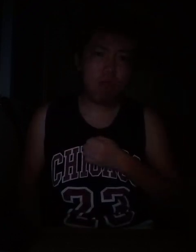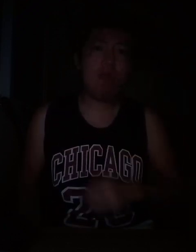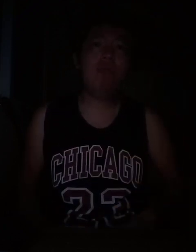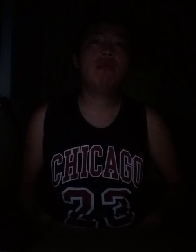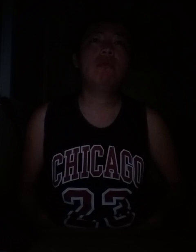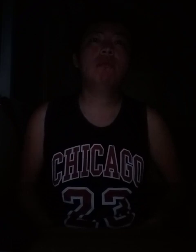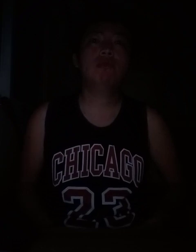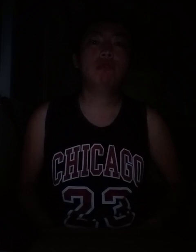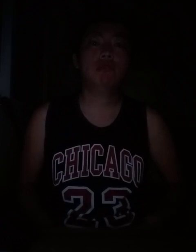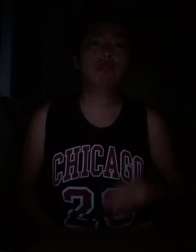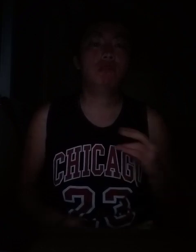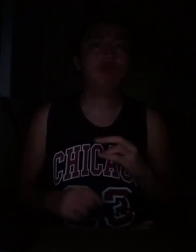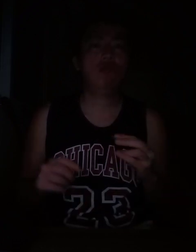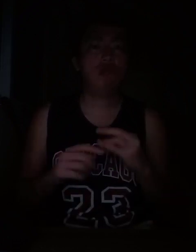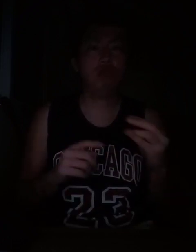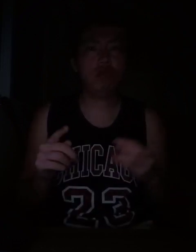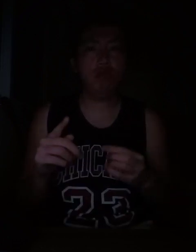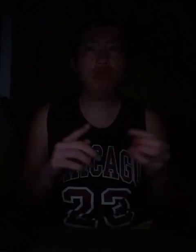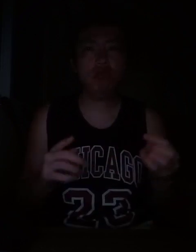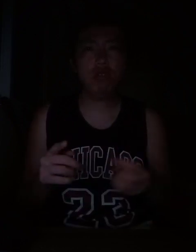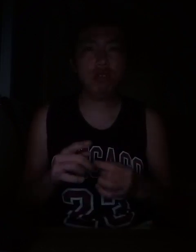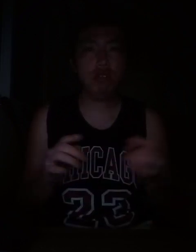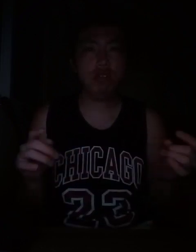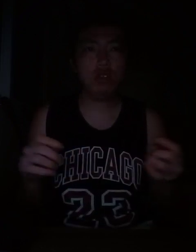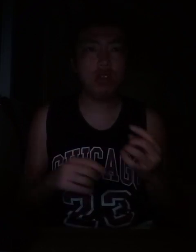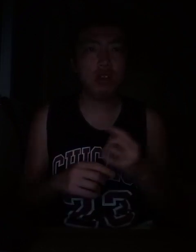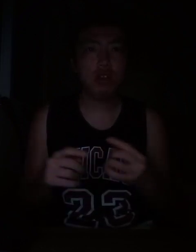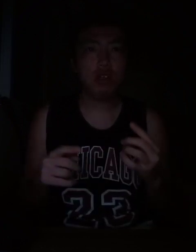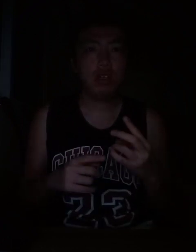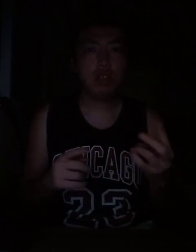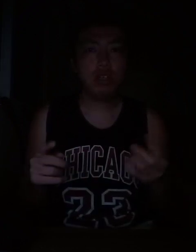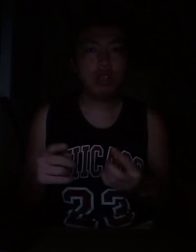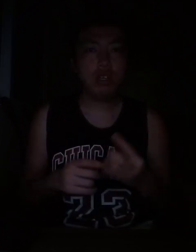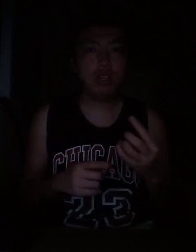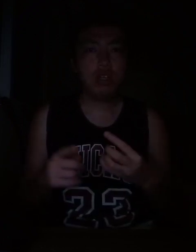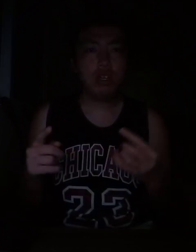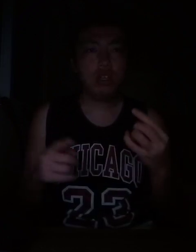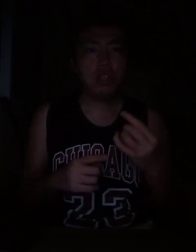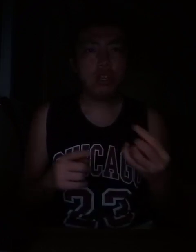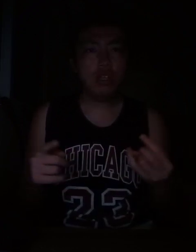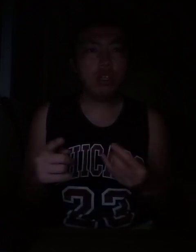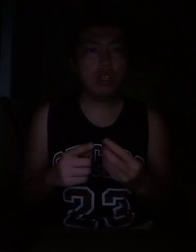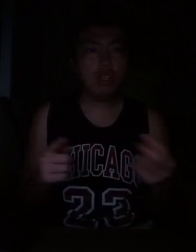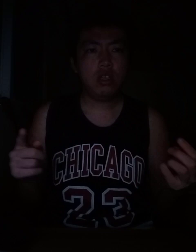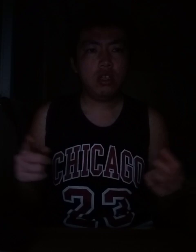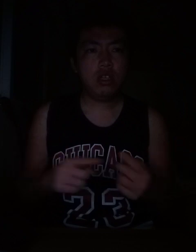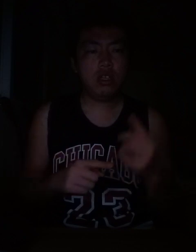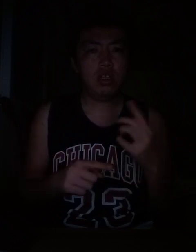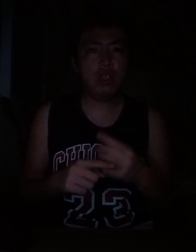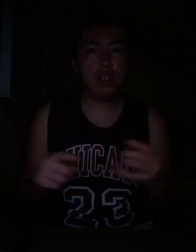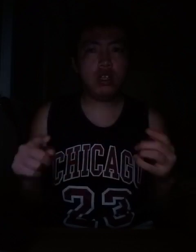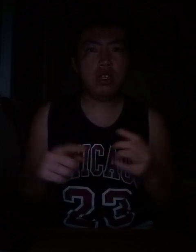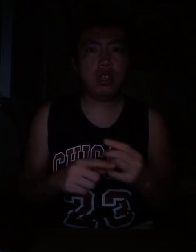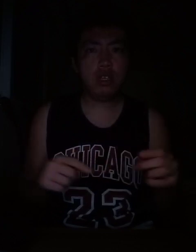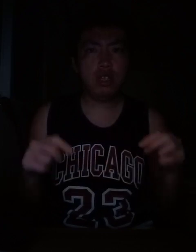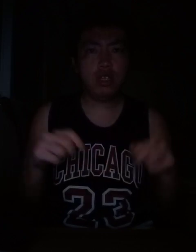아직 복구 안 된 상태에서 다시 2차 피해가 오면은 더 힘들 것 같아서 남아있는 부분이 더 무너질까 봐 좀